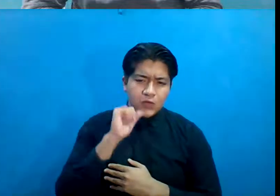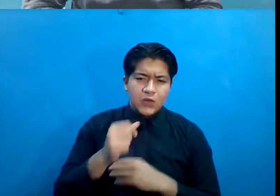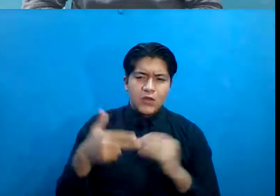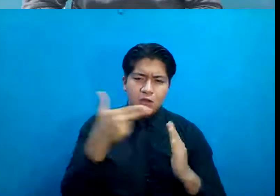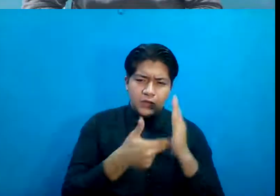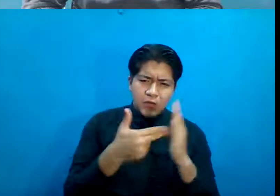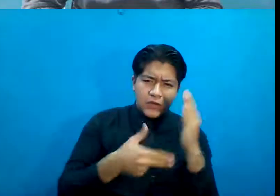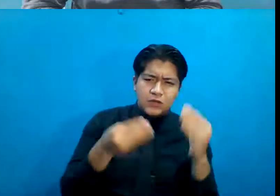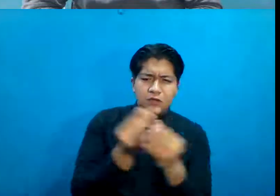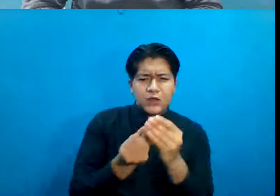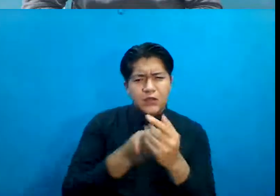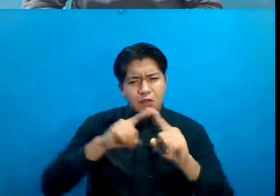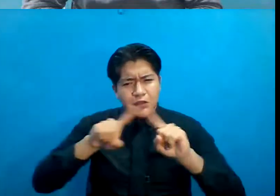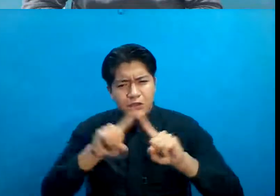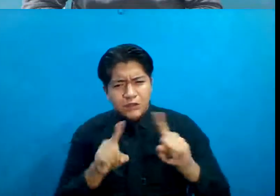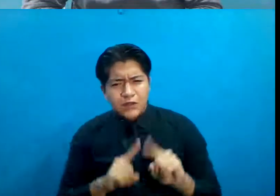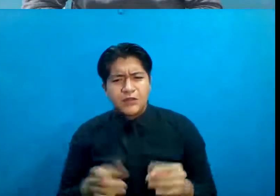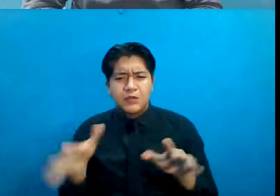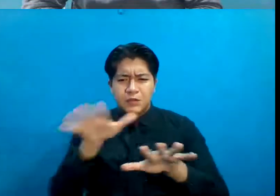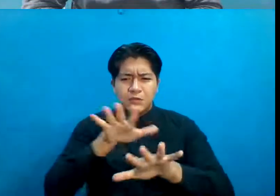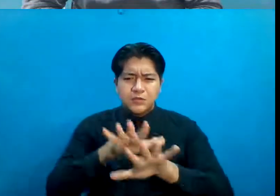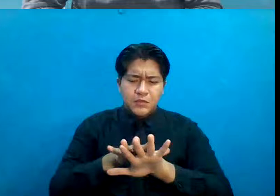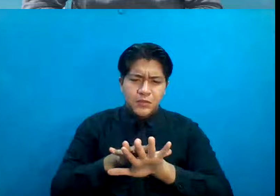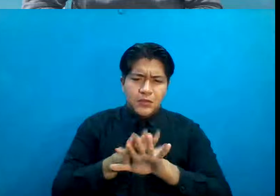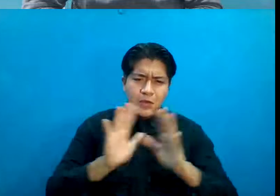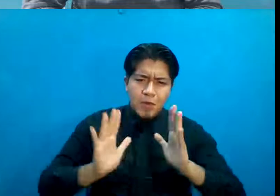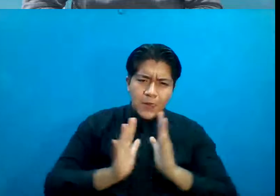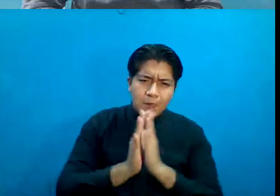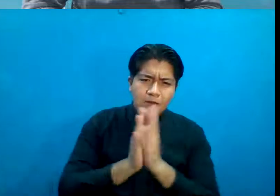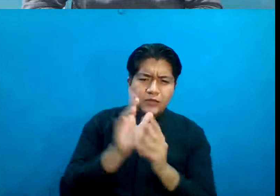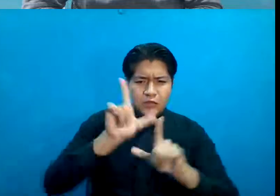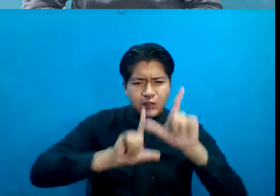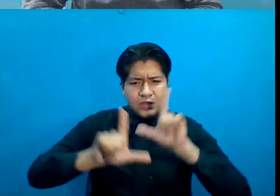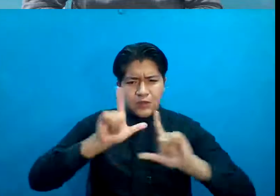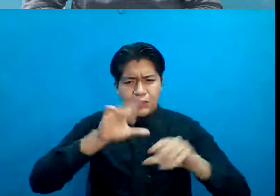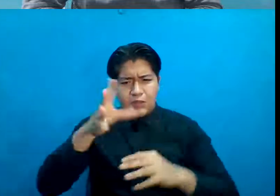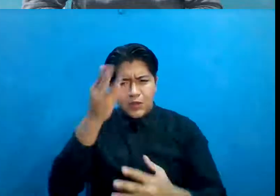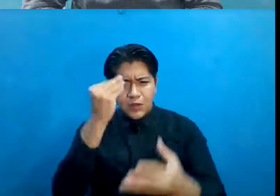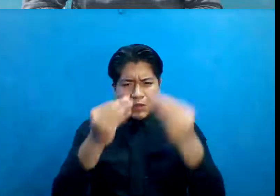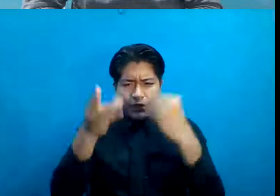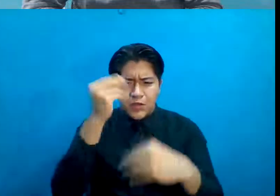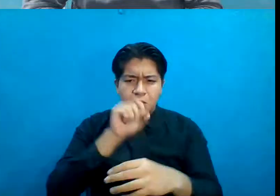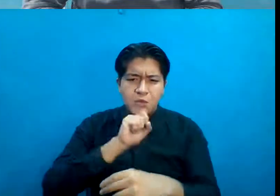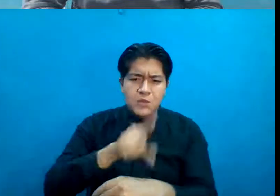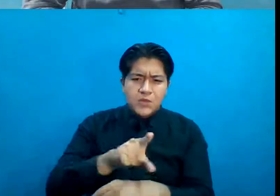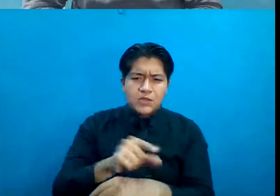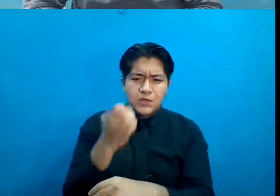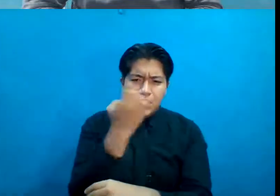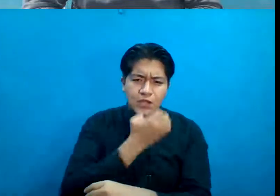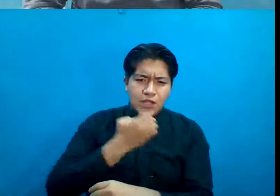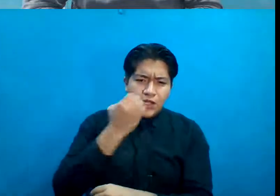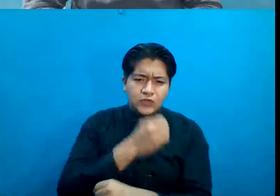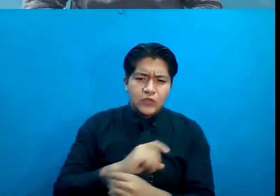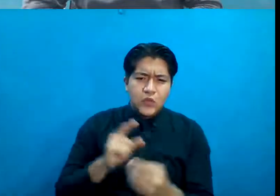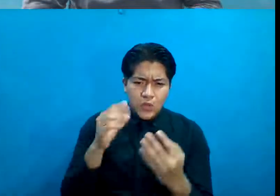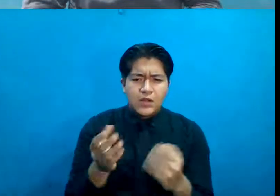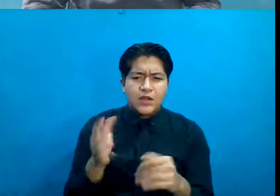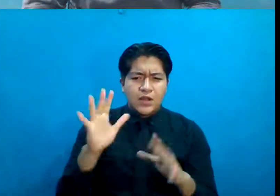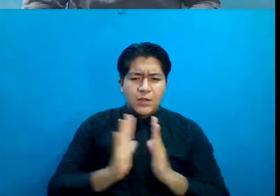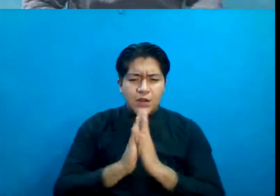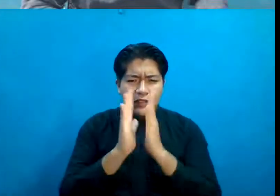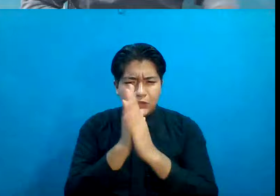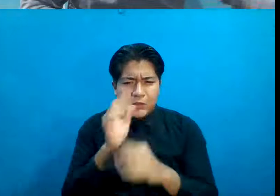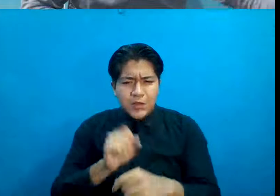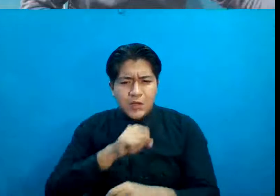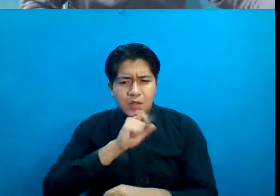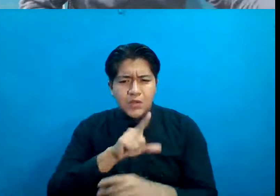clases de interpretación en lengua de señas mexicana, así como ha sido parte de diferentes eventos académicos en temas como la oratoria, declamación y